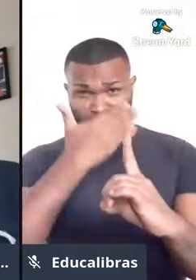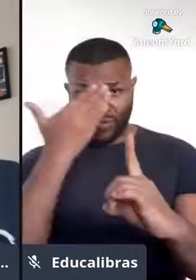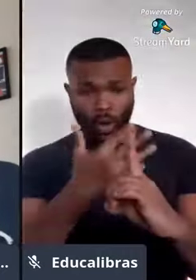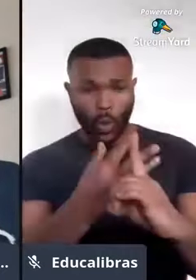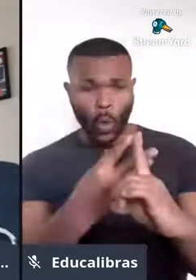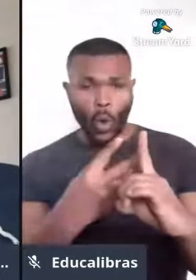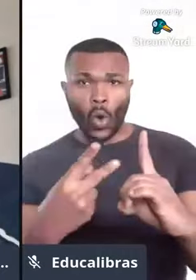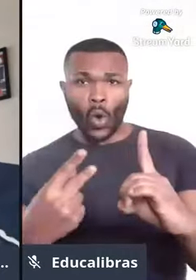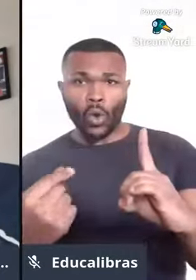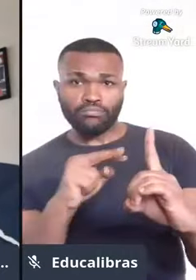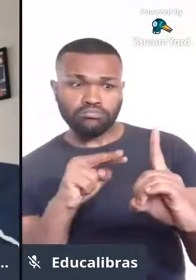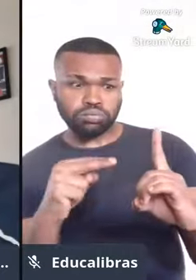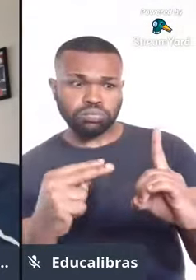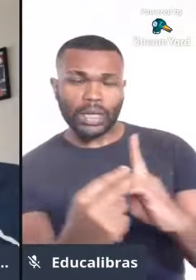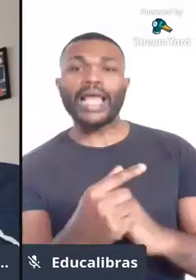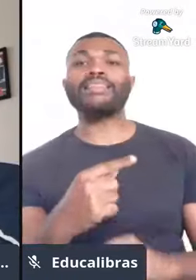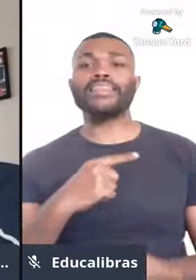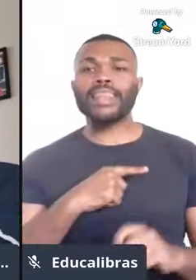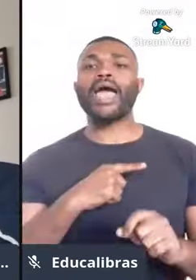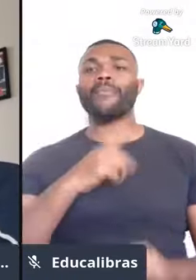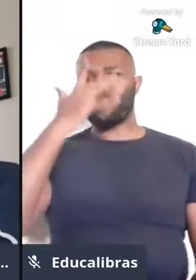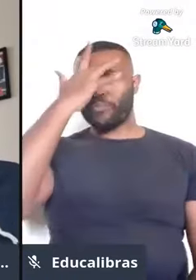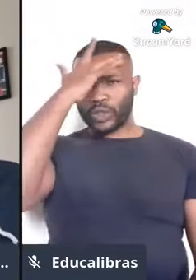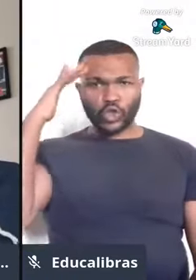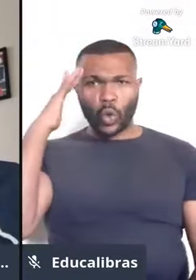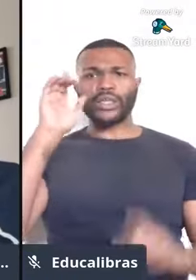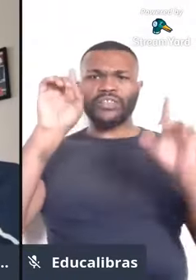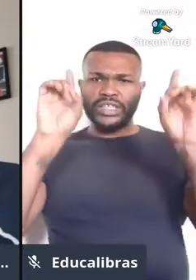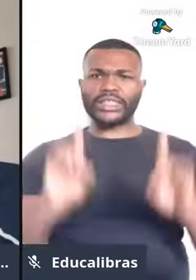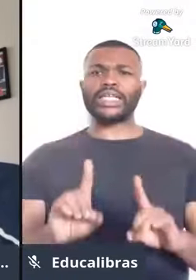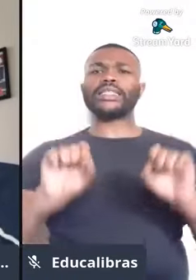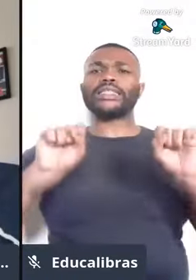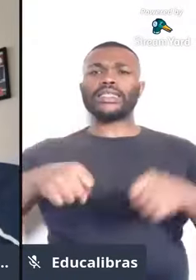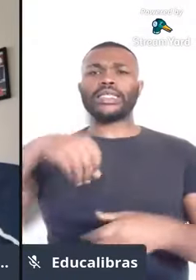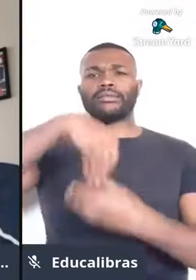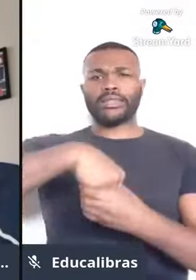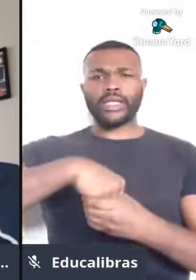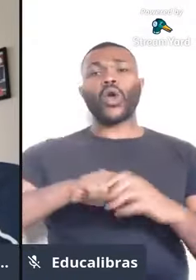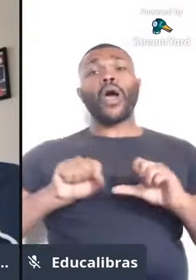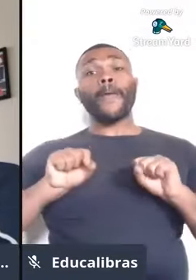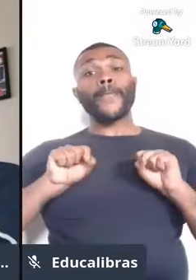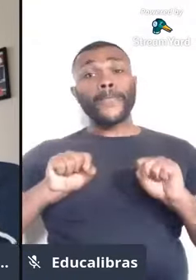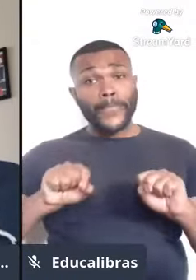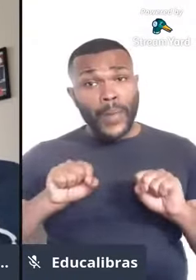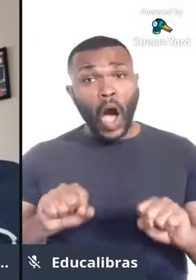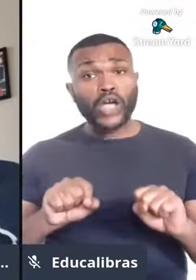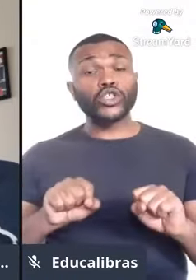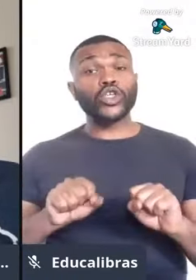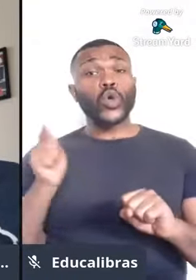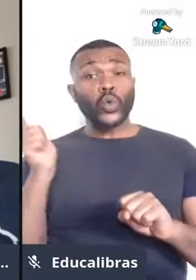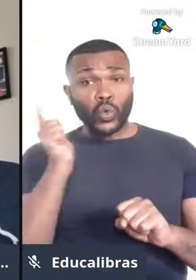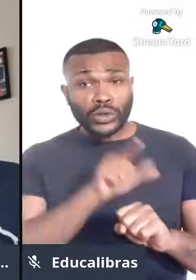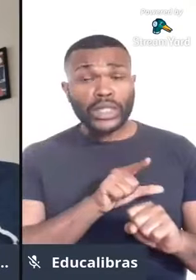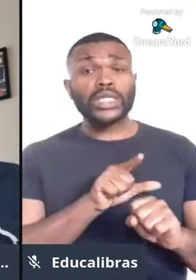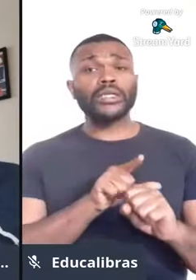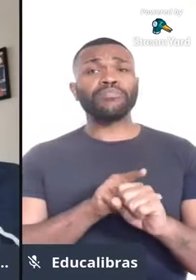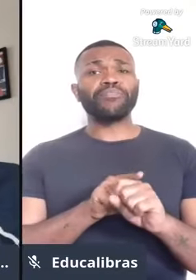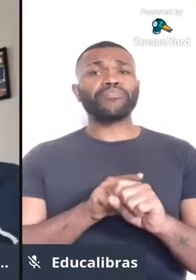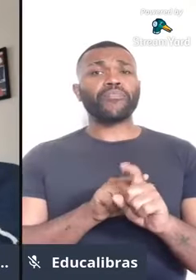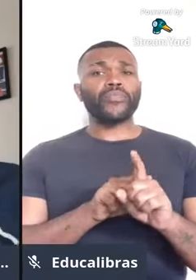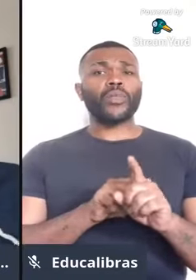que existem têm pessoas com deficiência, né? E que você pode atingir pessoas com deficiência com